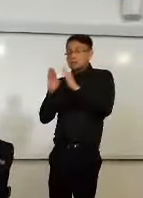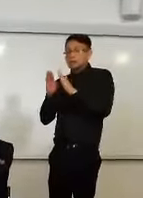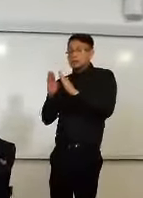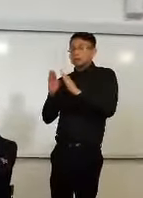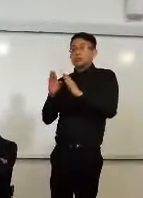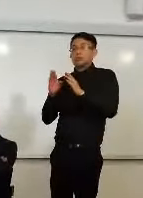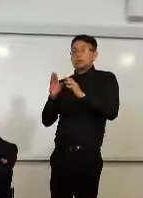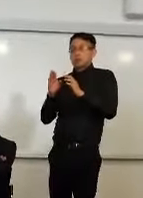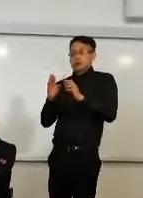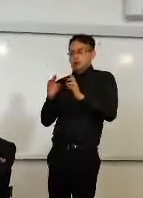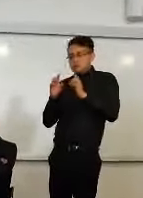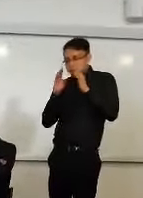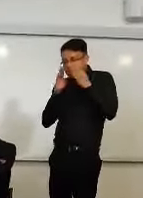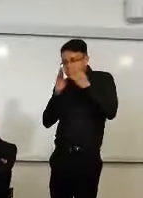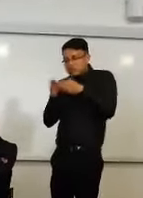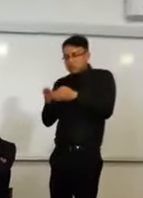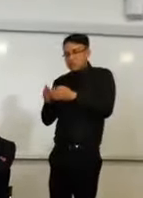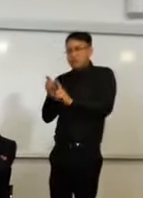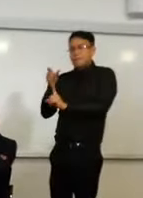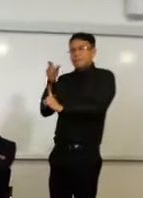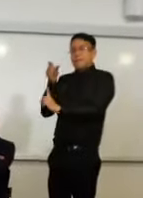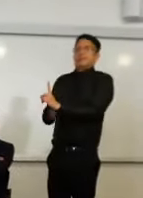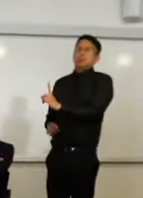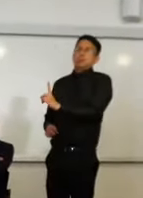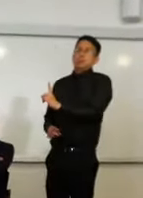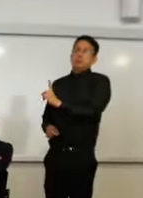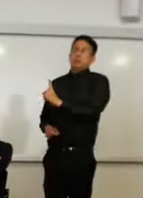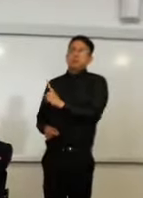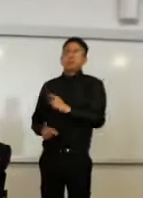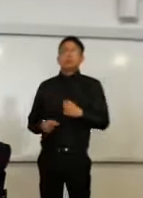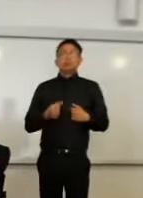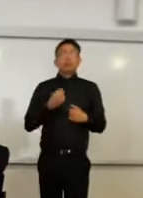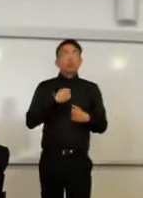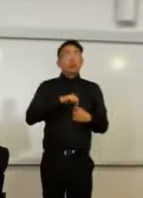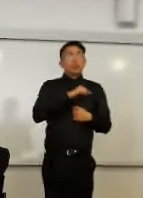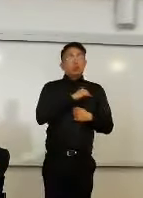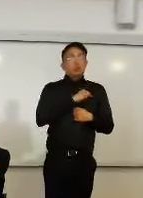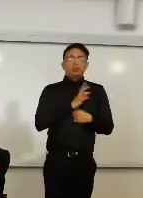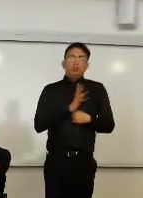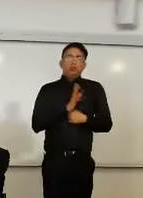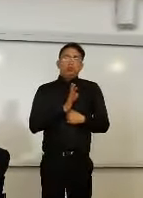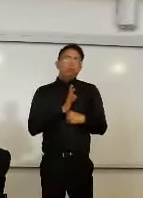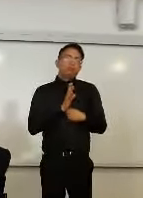El centro de la atención en salud es la persona. Entonces estamos, digamos que